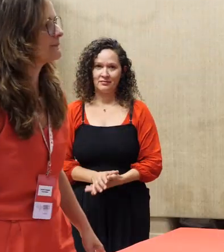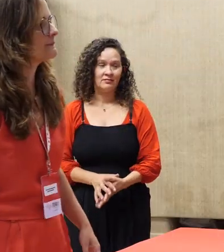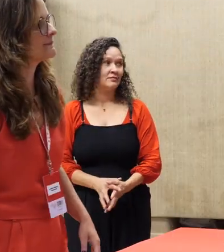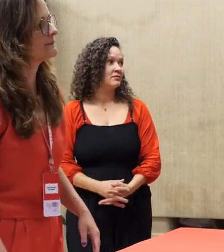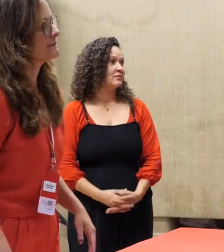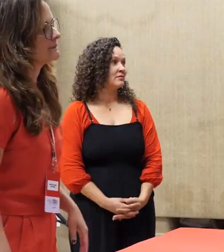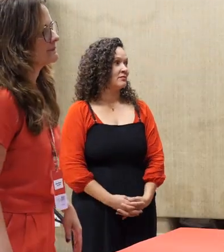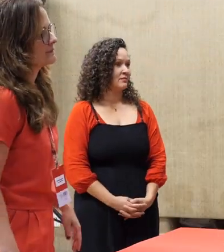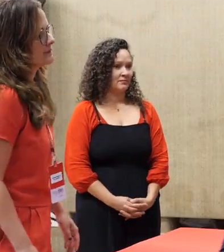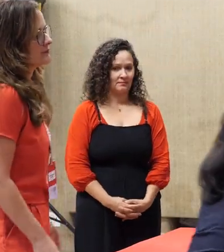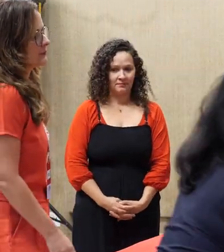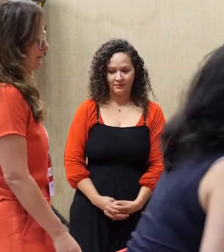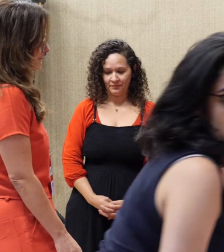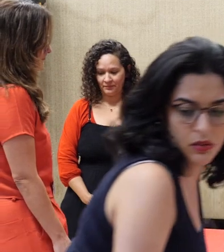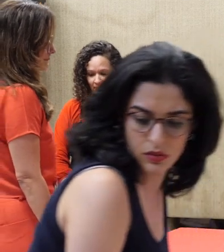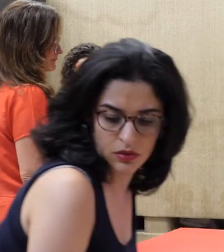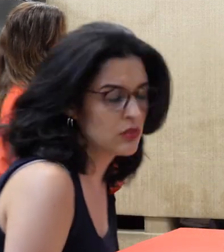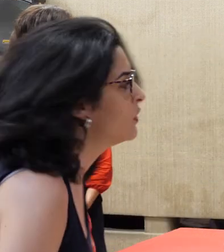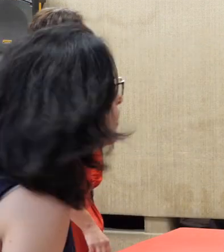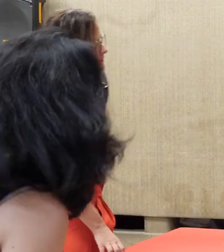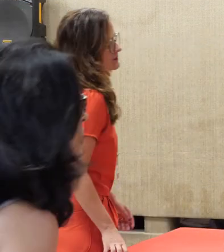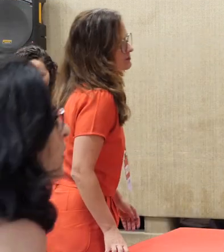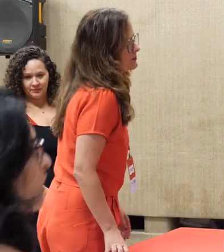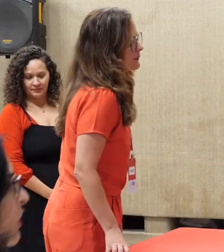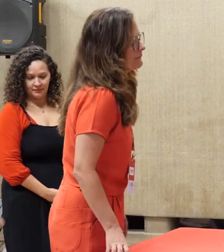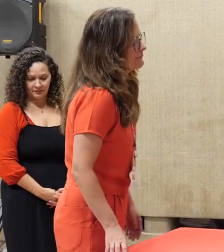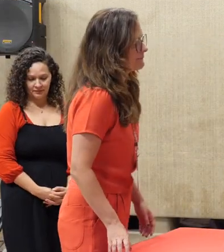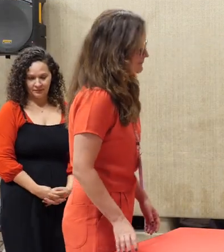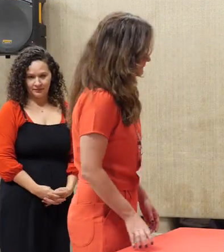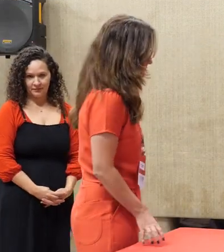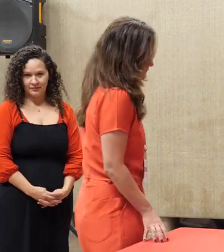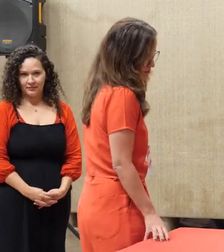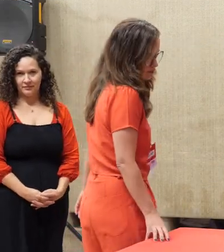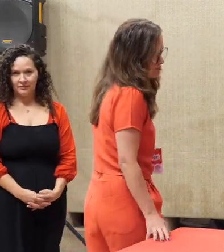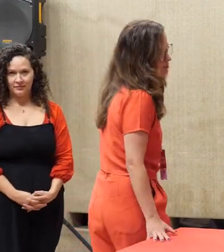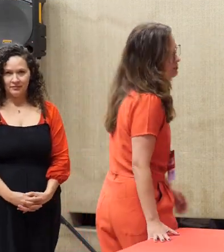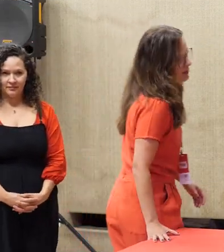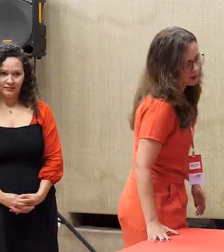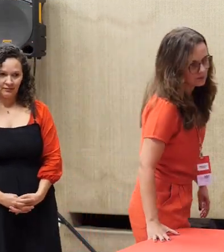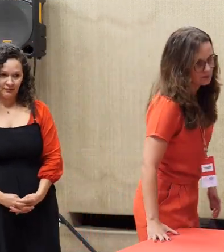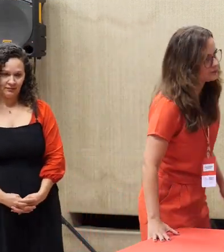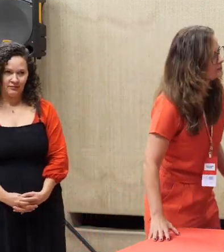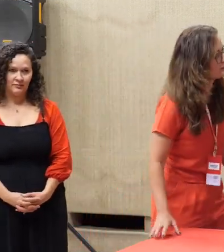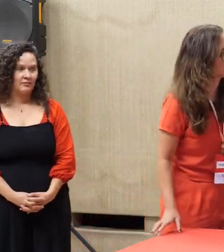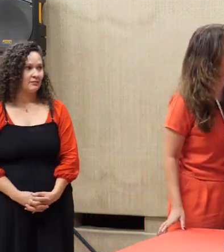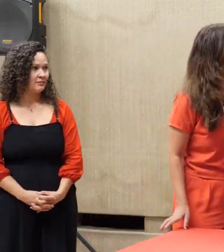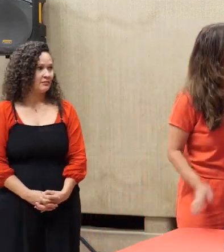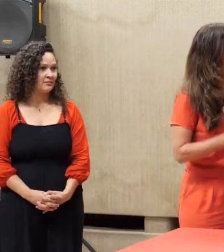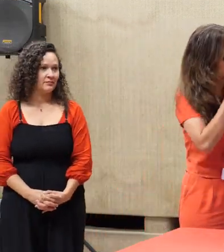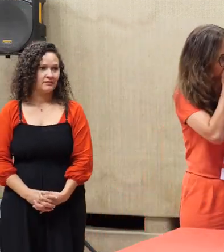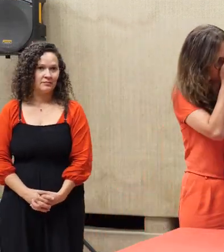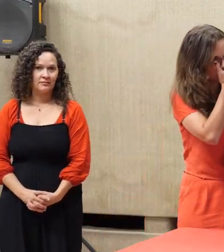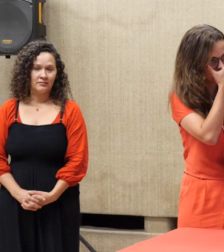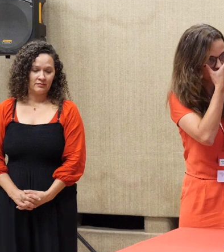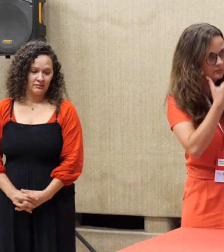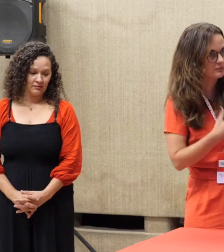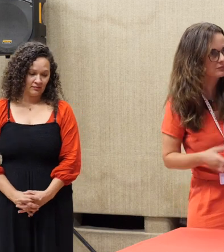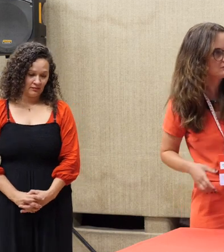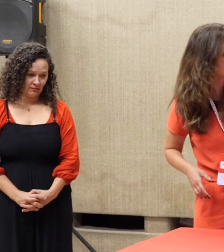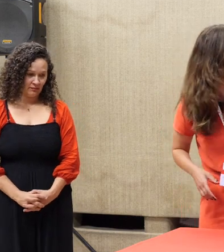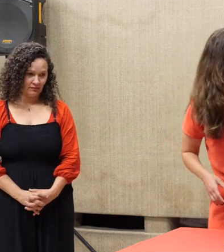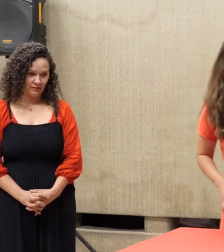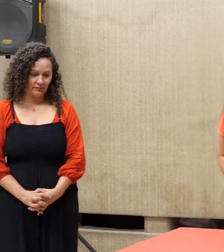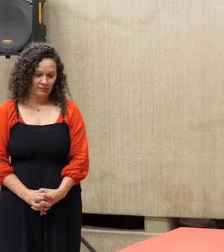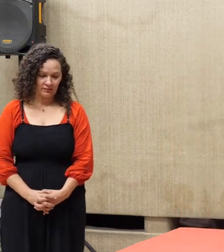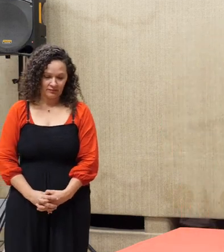na segurança de todas e todos. Tudo começa pelo direito de ir e vir, se sentir seguro para trabalhar, se divertir e estudar.